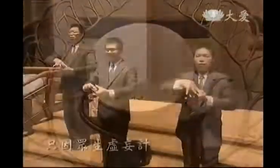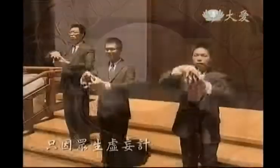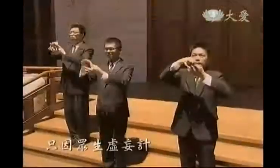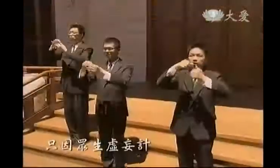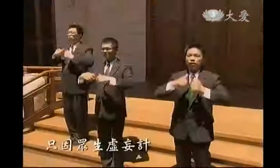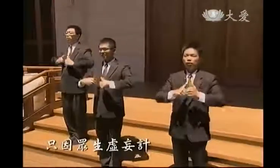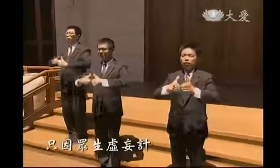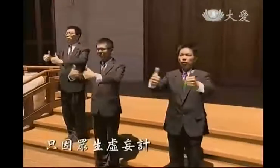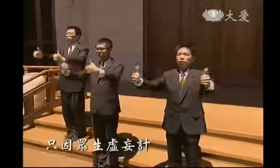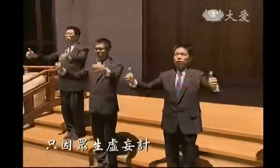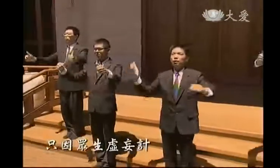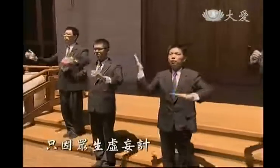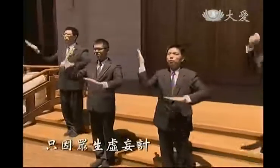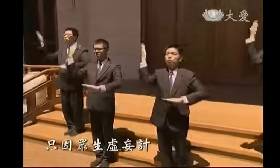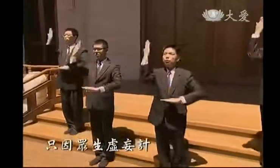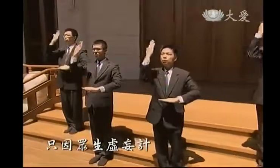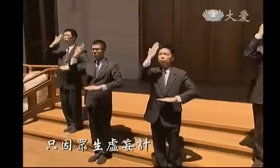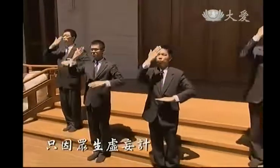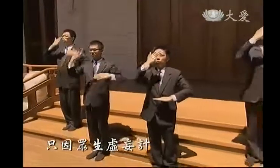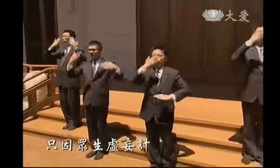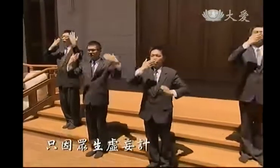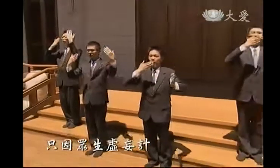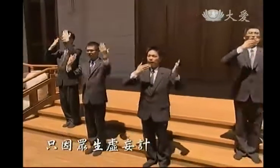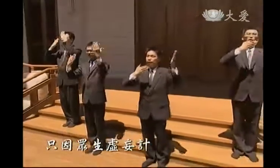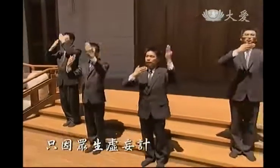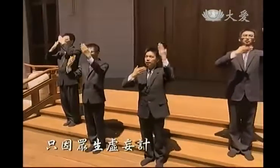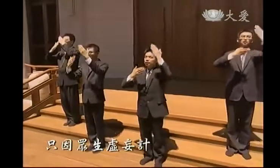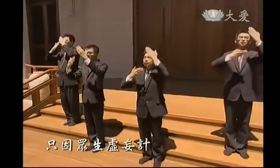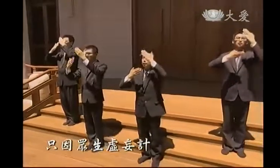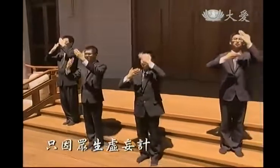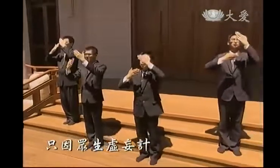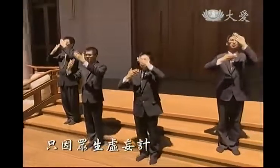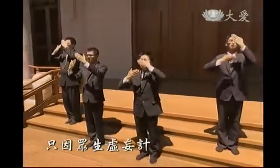只因众生虚妄计，